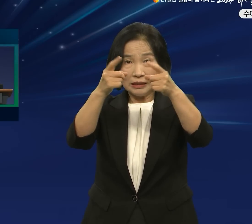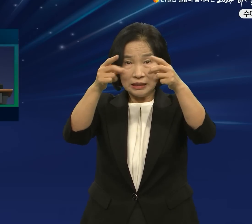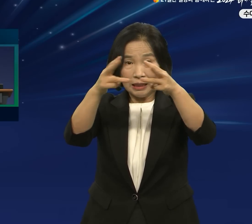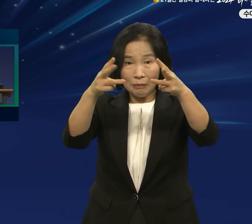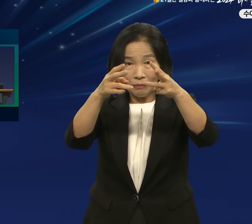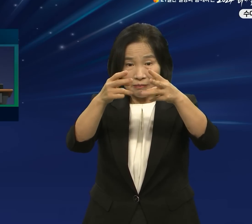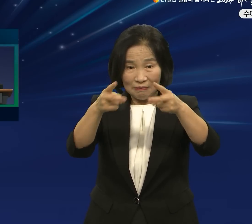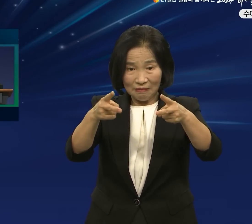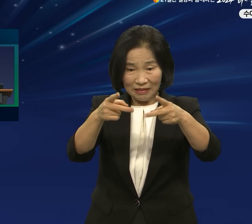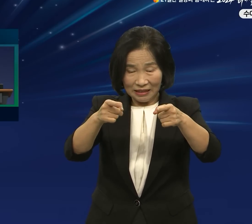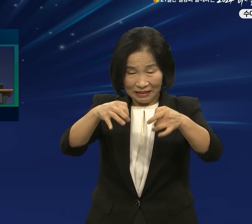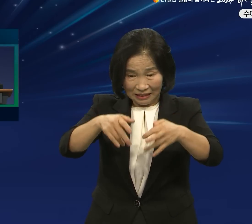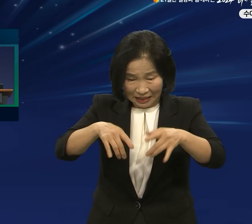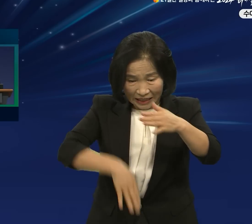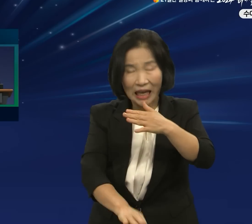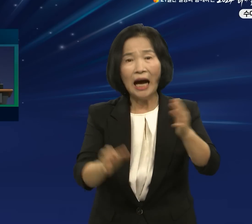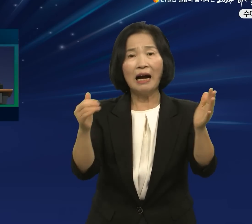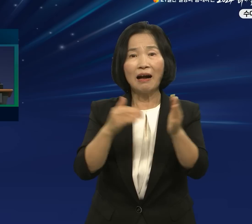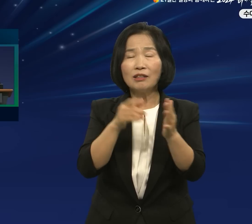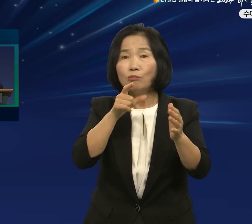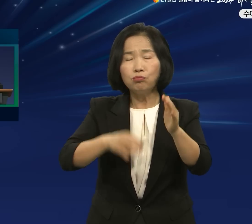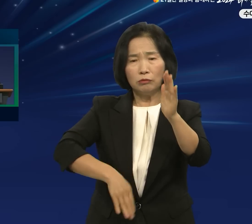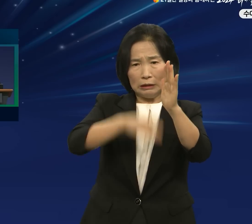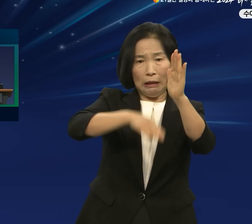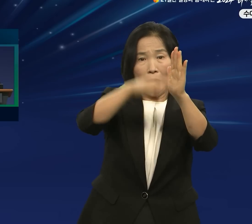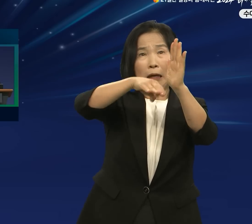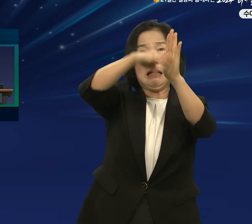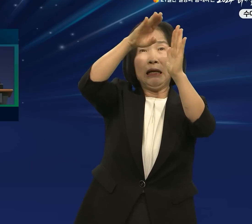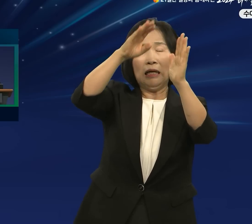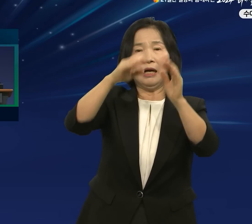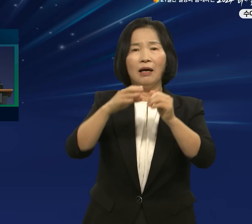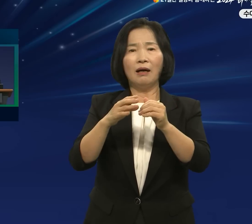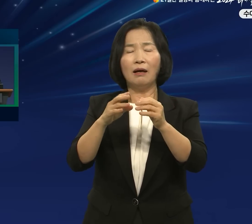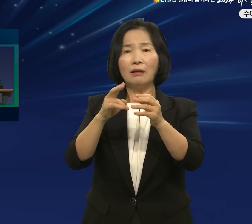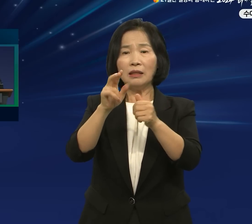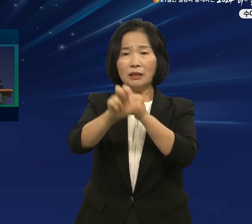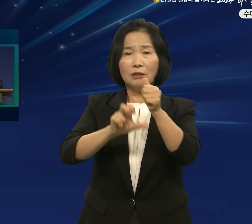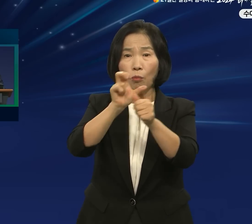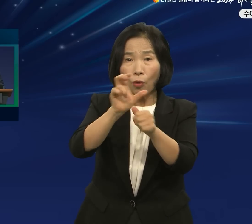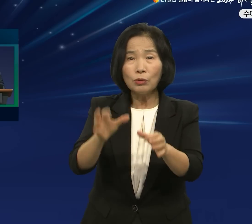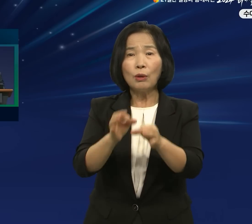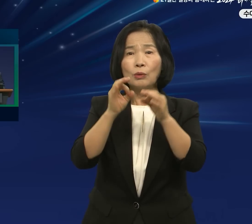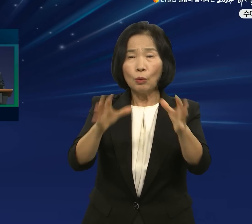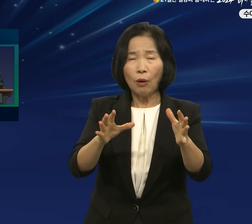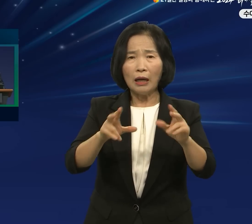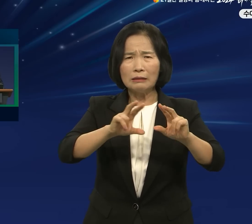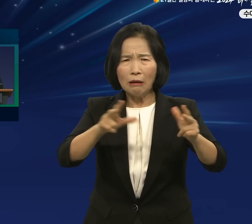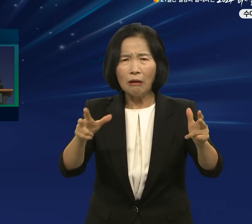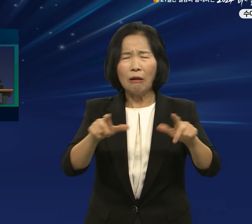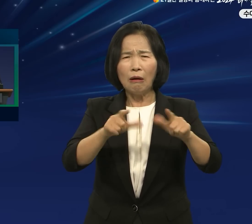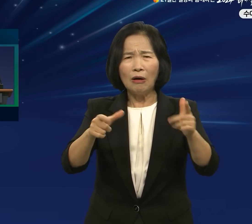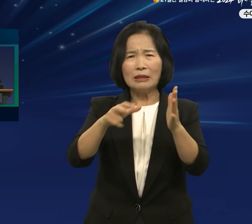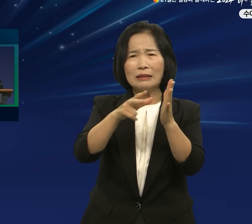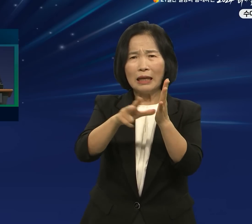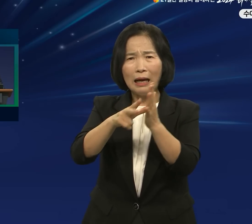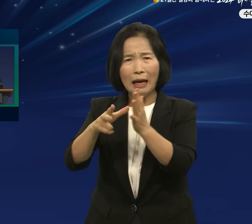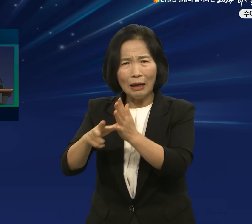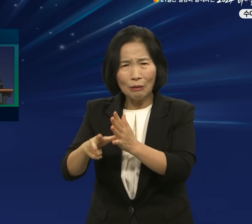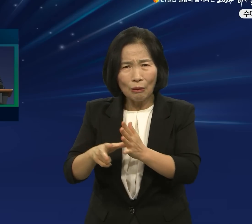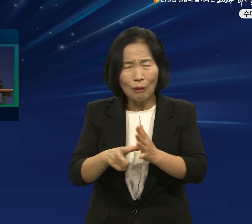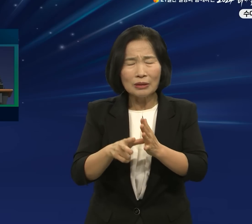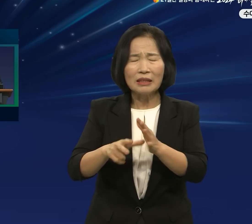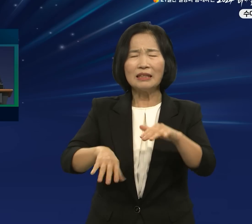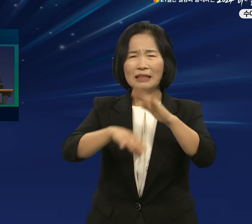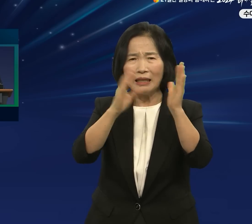되었고 25년 동안 모아둔 교회 비품이 전부 물에 잠겼습니다.